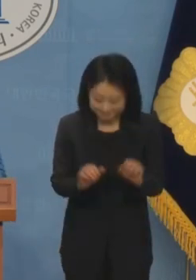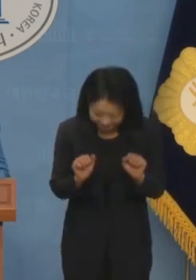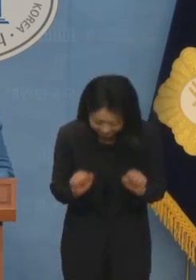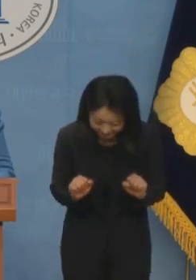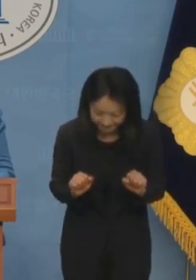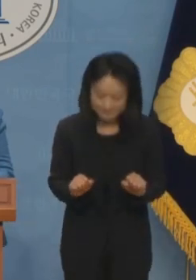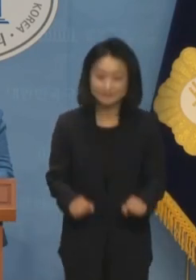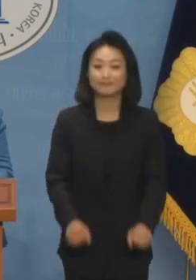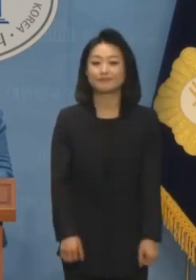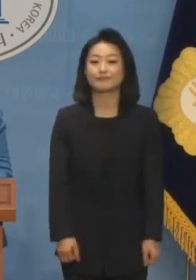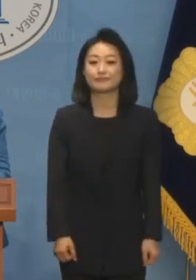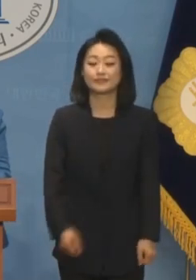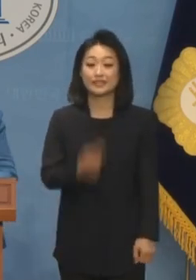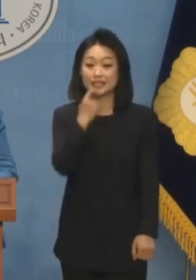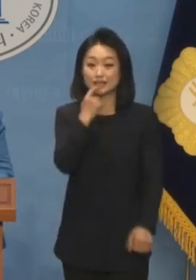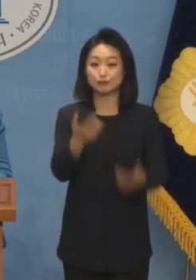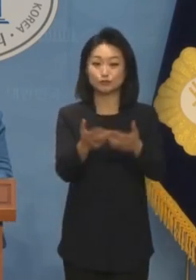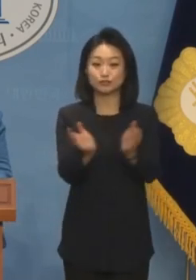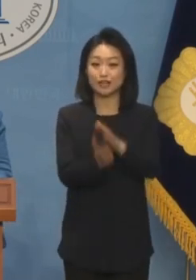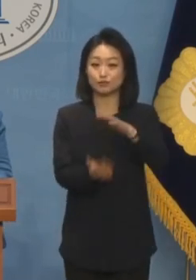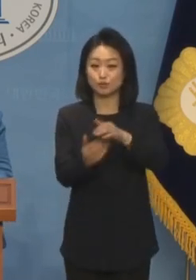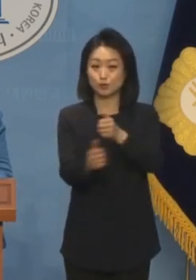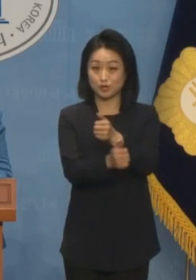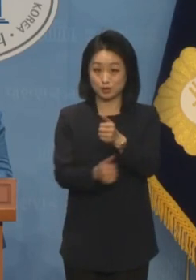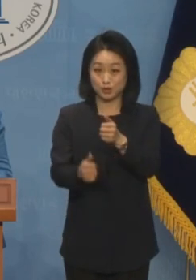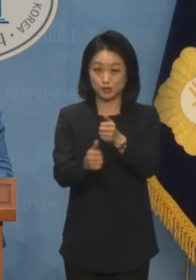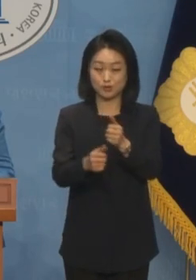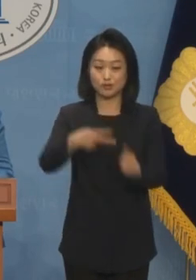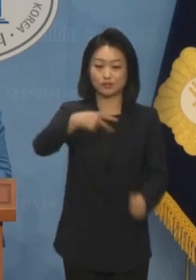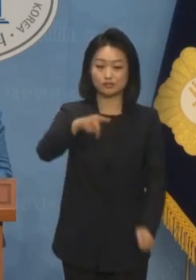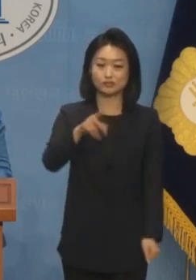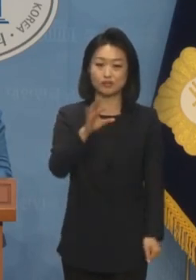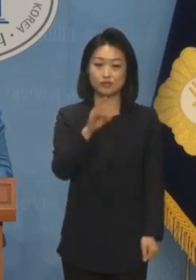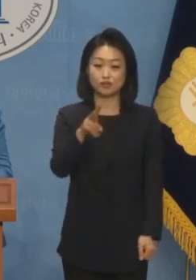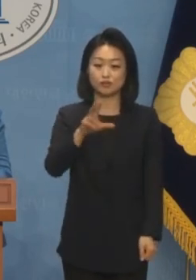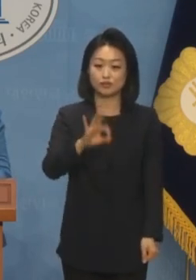안녕하세요. 더불어민주당 최고위원 서영교입니다.